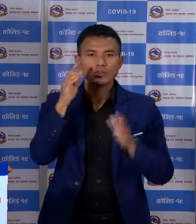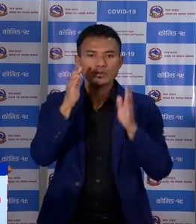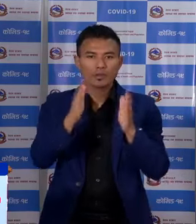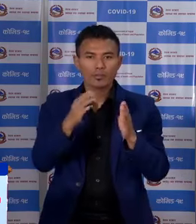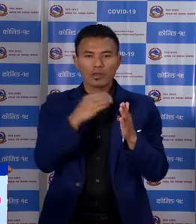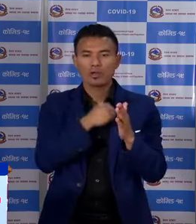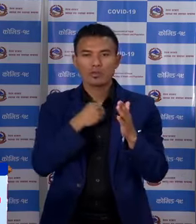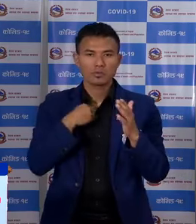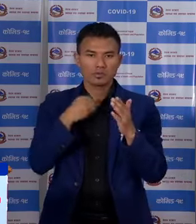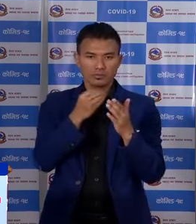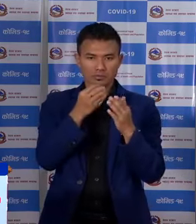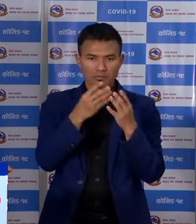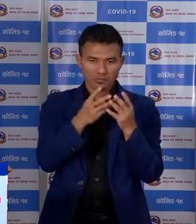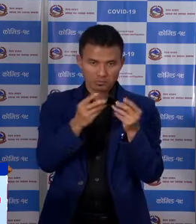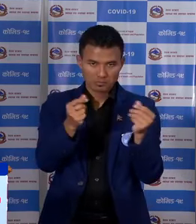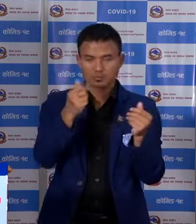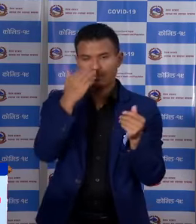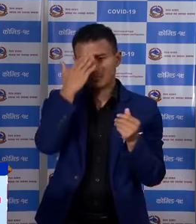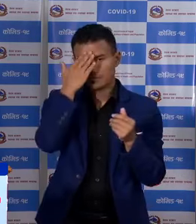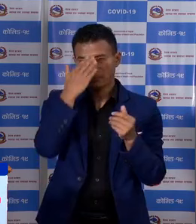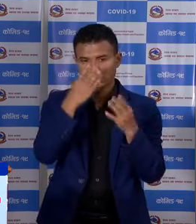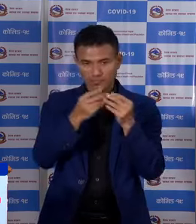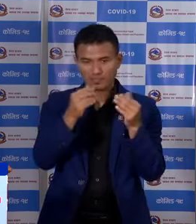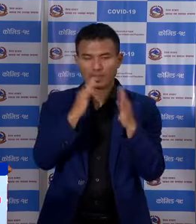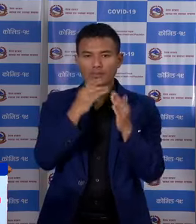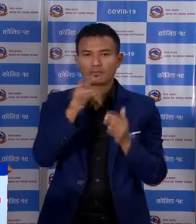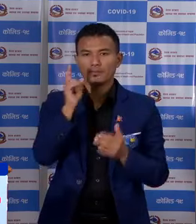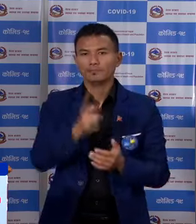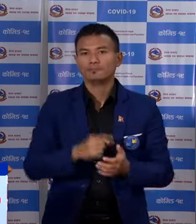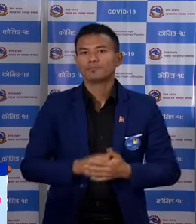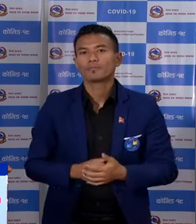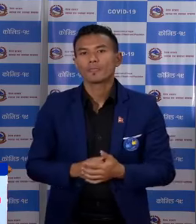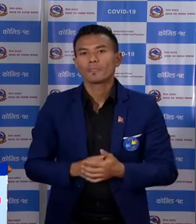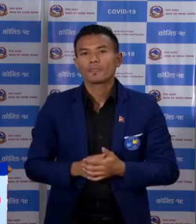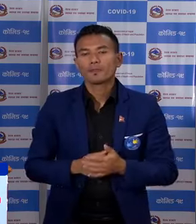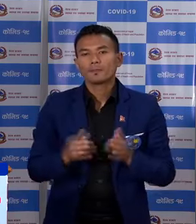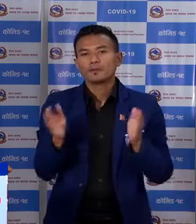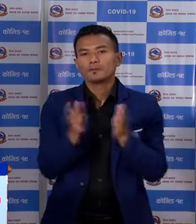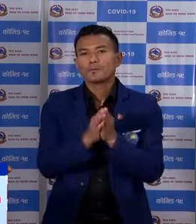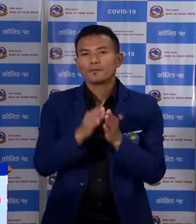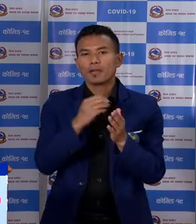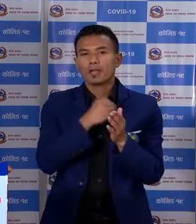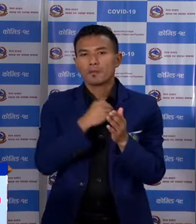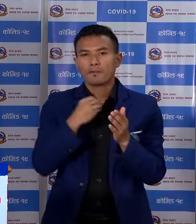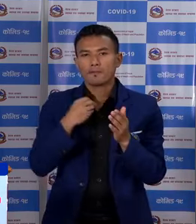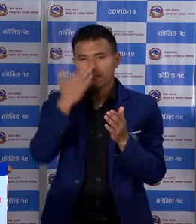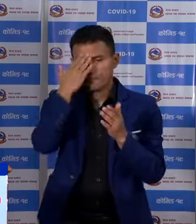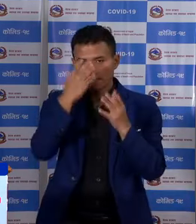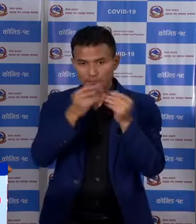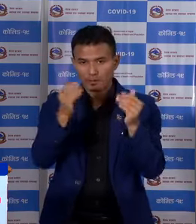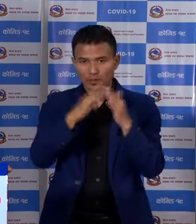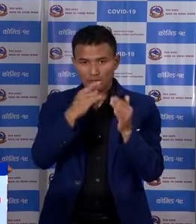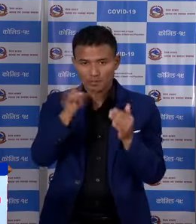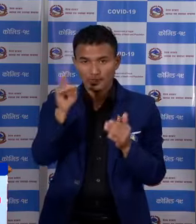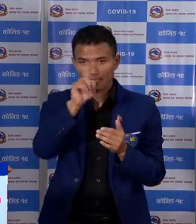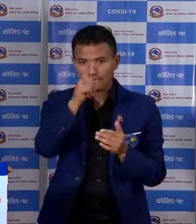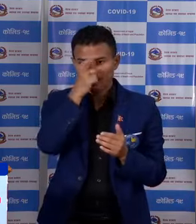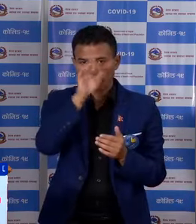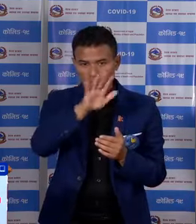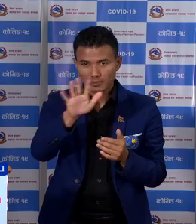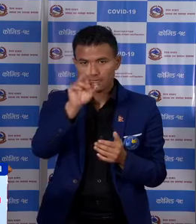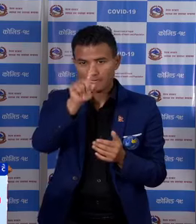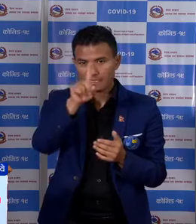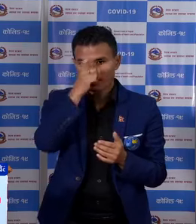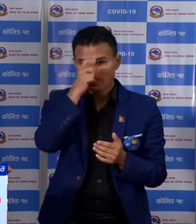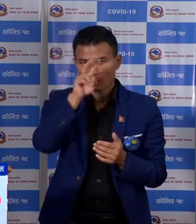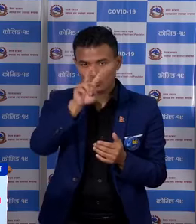डिश्चार्ज रहनु भायको हो डिश्चार्ज होनु भायको हो इसरी कूल डिश्चार्ज को संख्या 155 जस्मद्दे 124